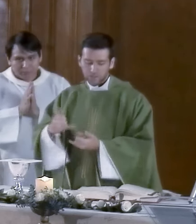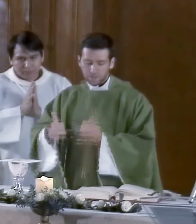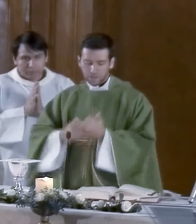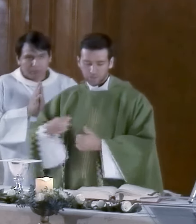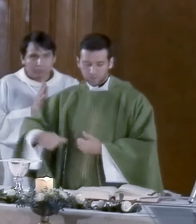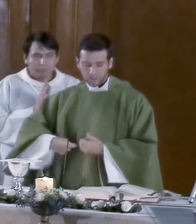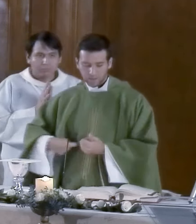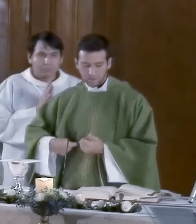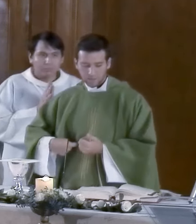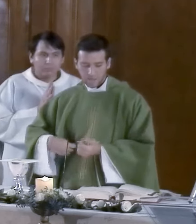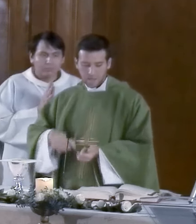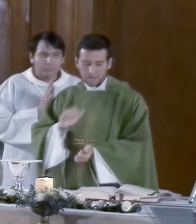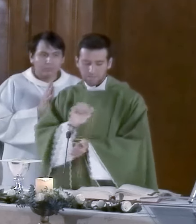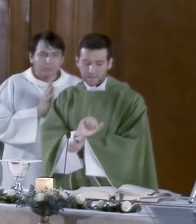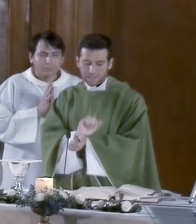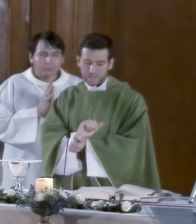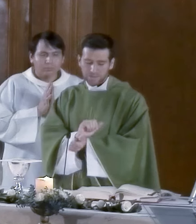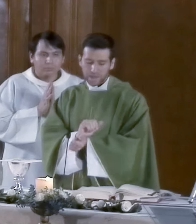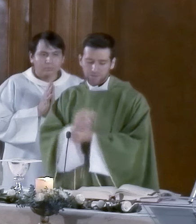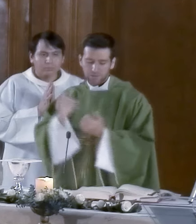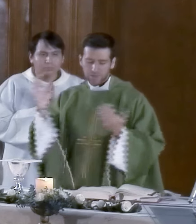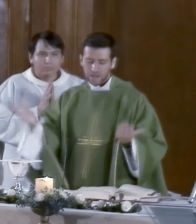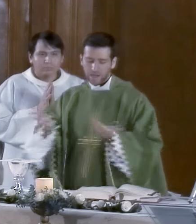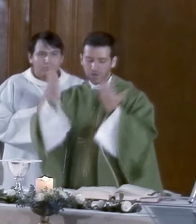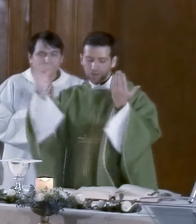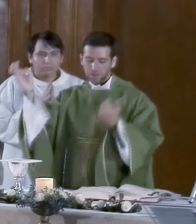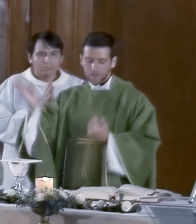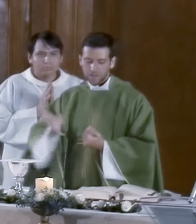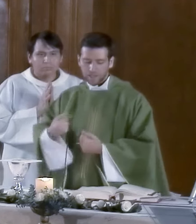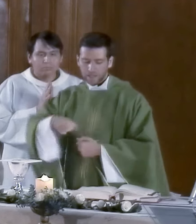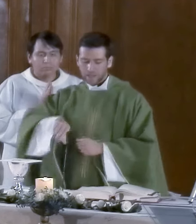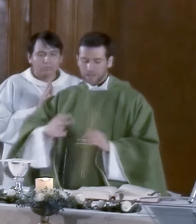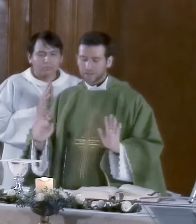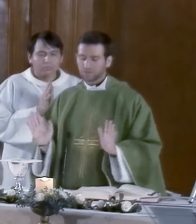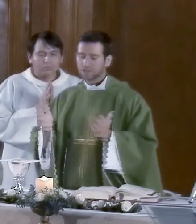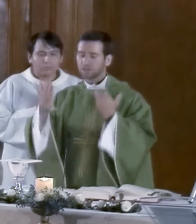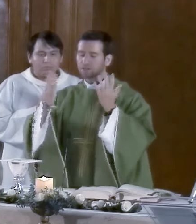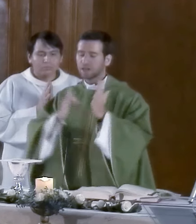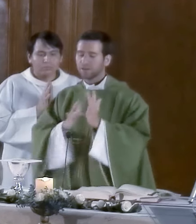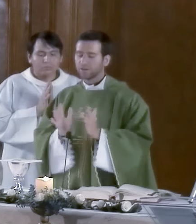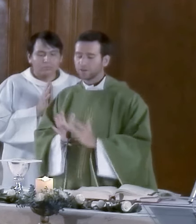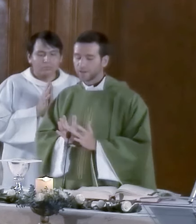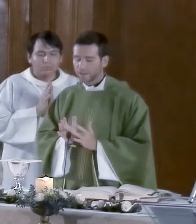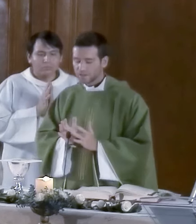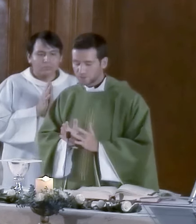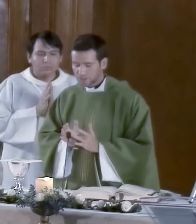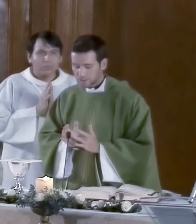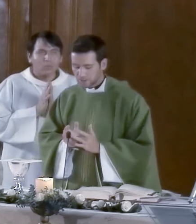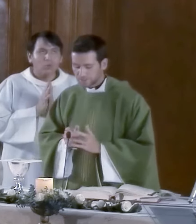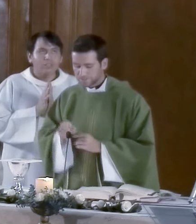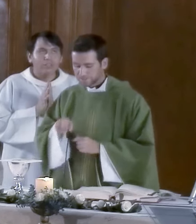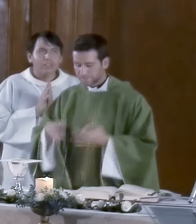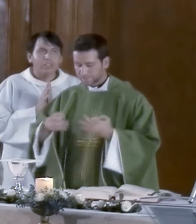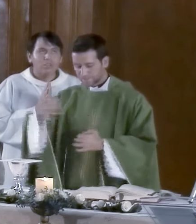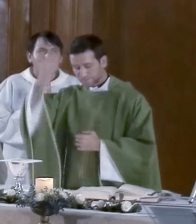de toda perturbación, mientras esperamos la gloriosa venida de nuestro Salvador